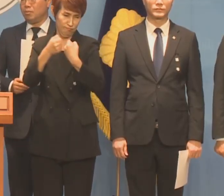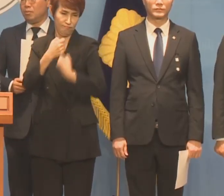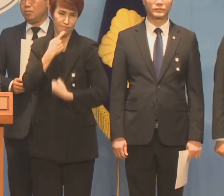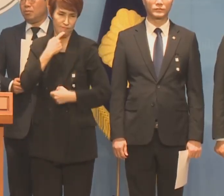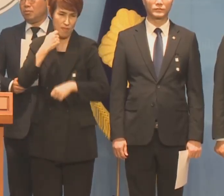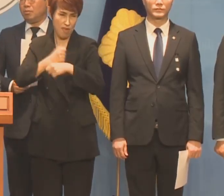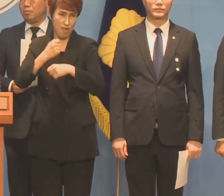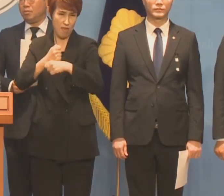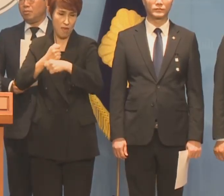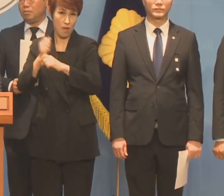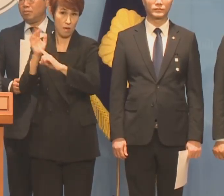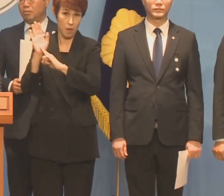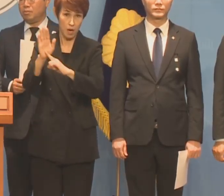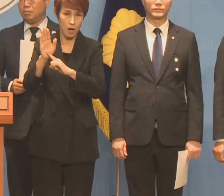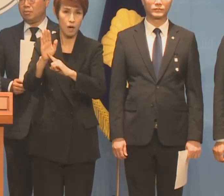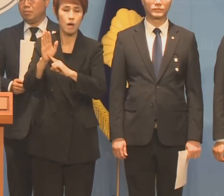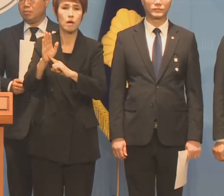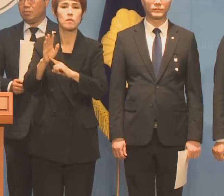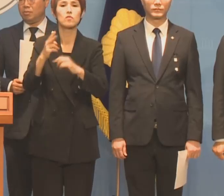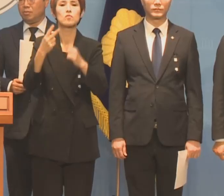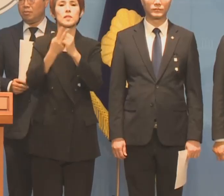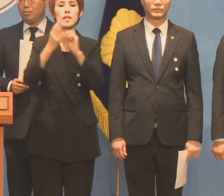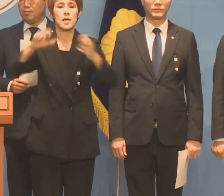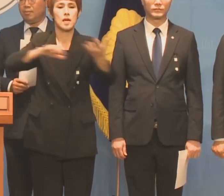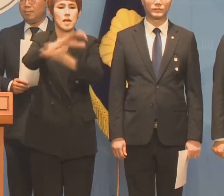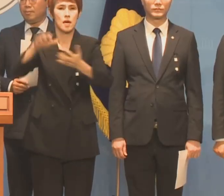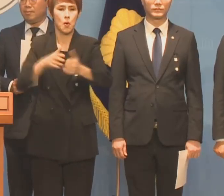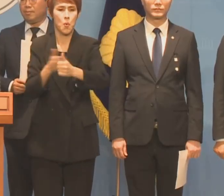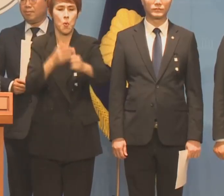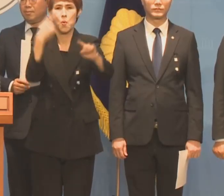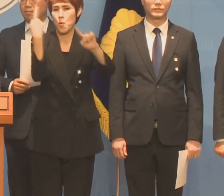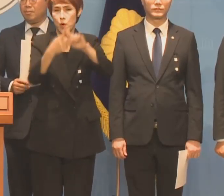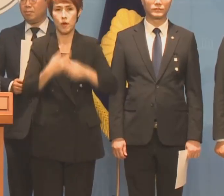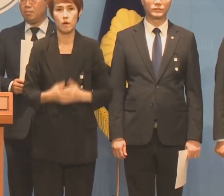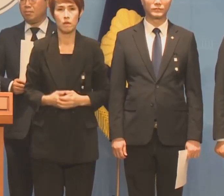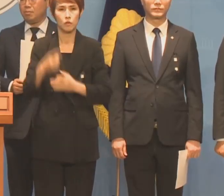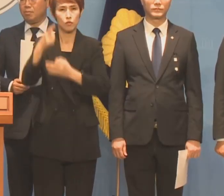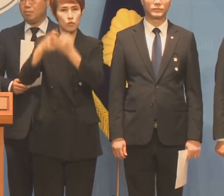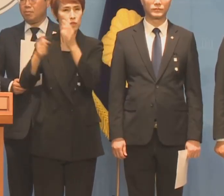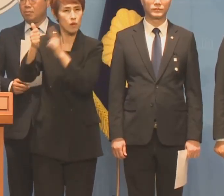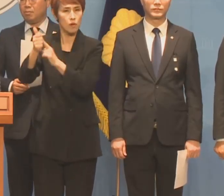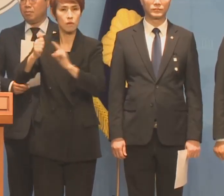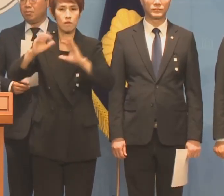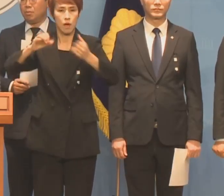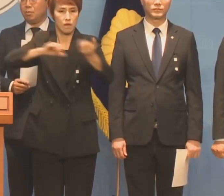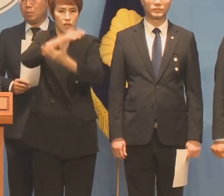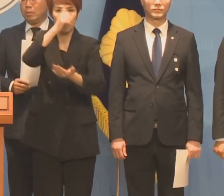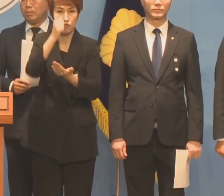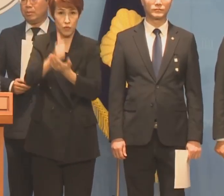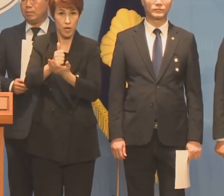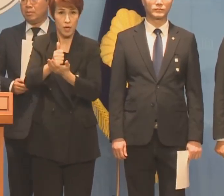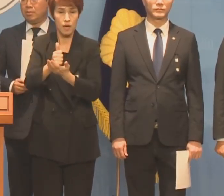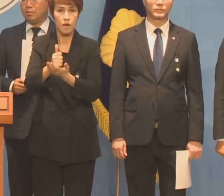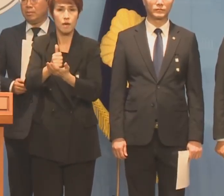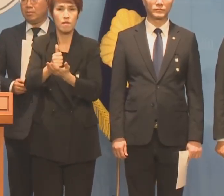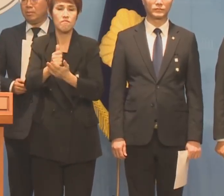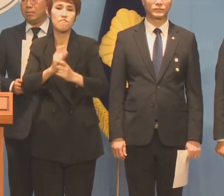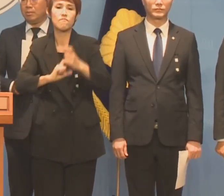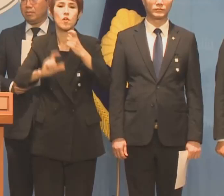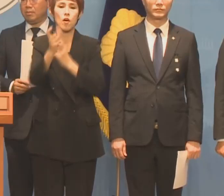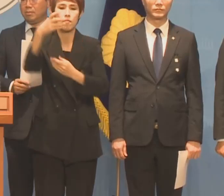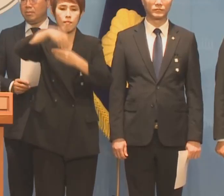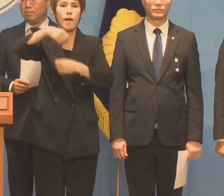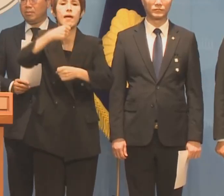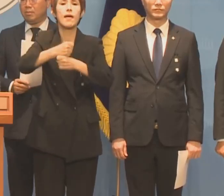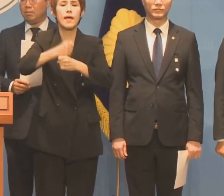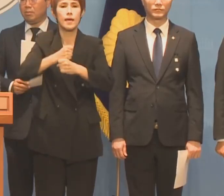또다시 내란을 선동했습니다. 이것을 윤석열의 내란죄의 헌재에다가 추가하도록